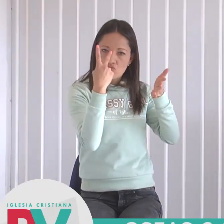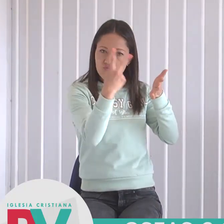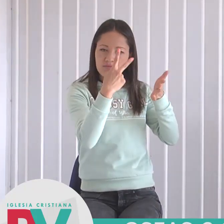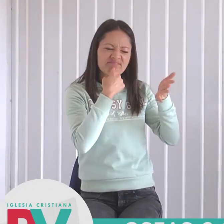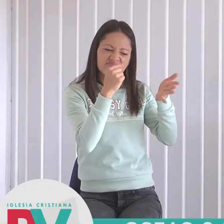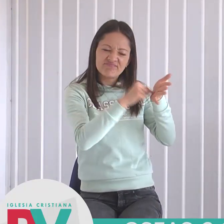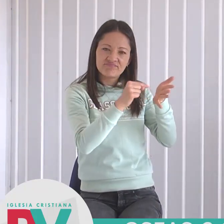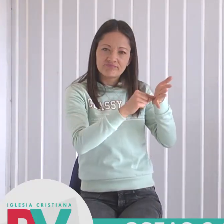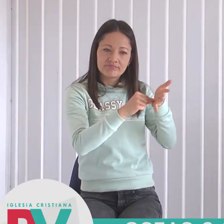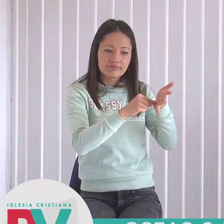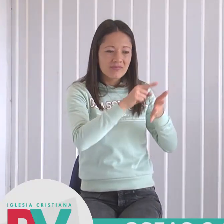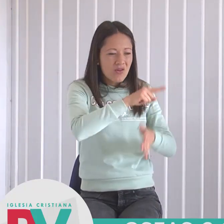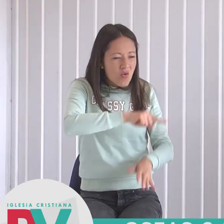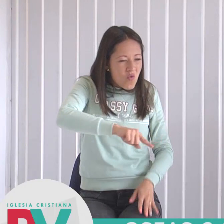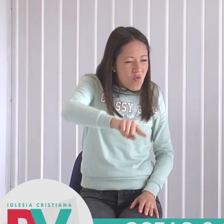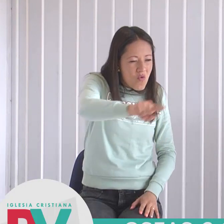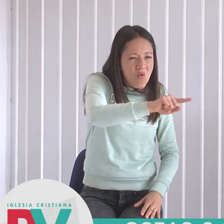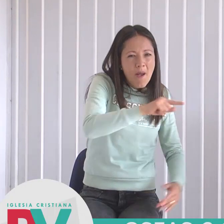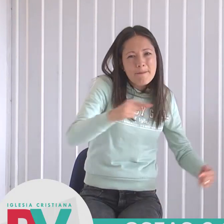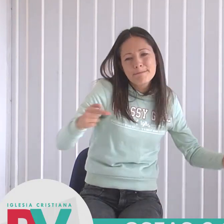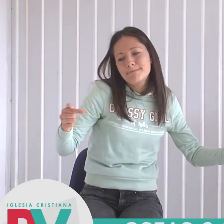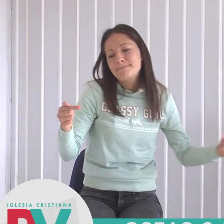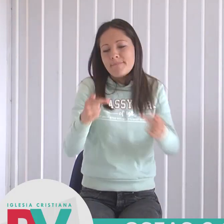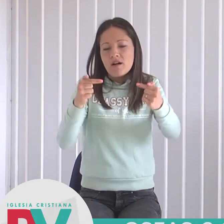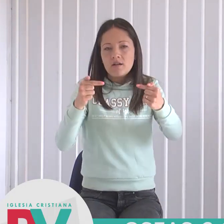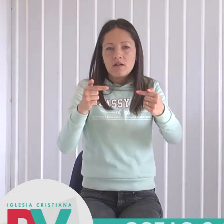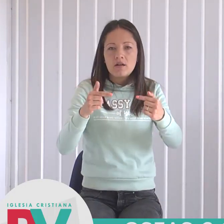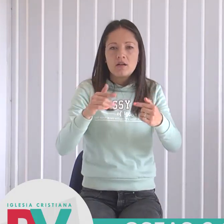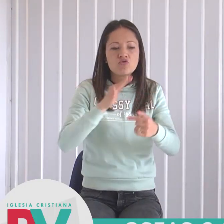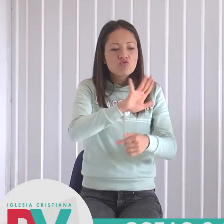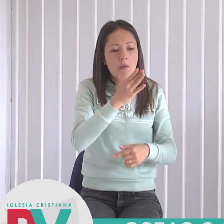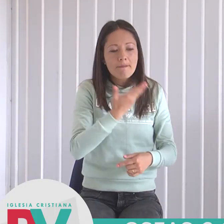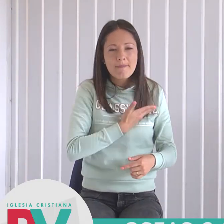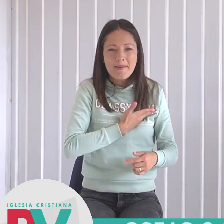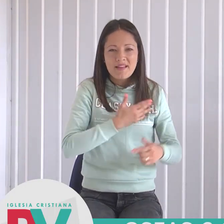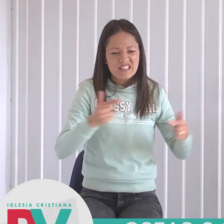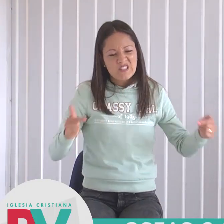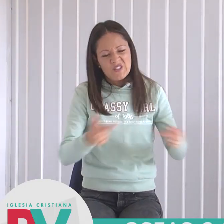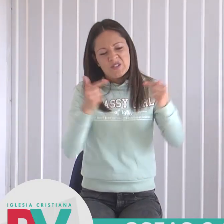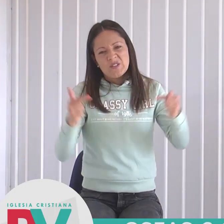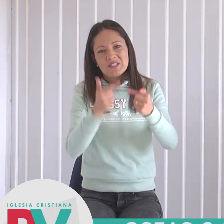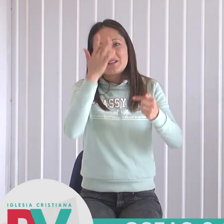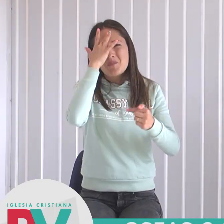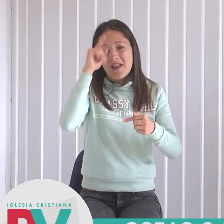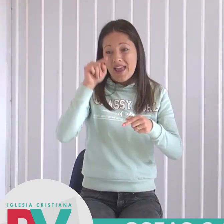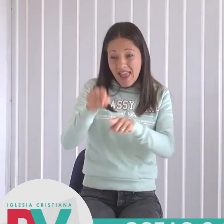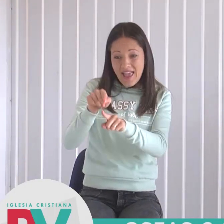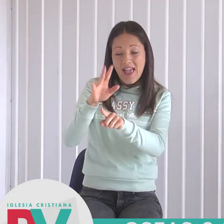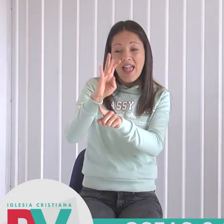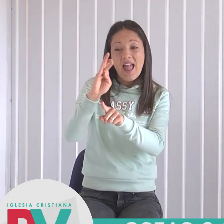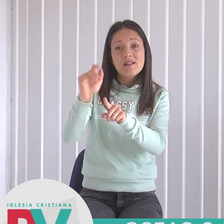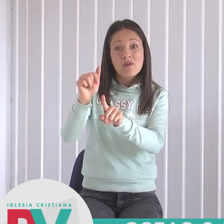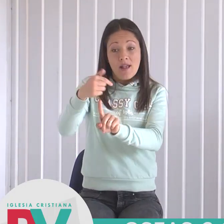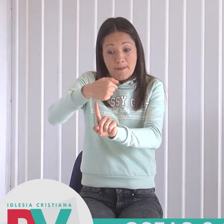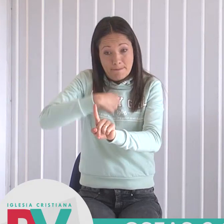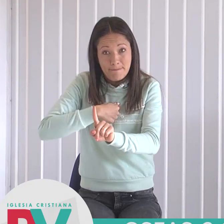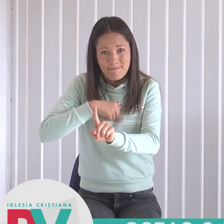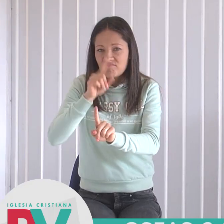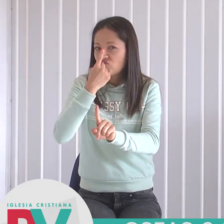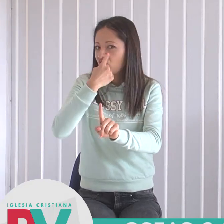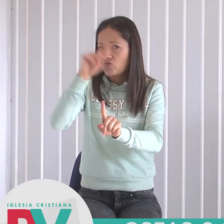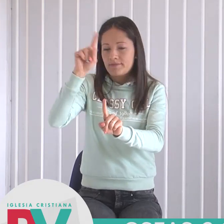conmigo: contended con vuestra madre, contended, porque ella no es mi mujer, ni yo su